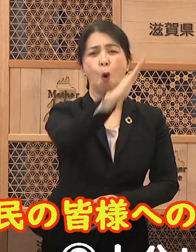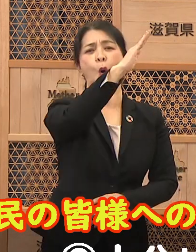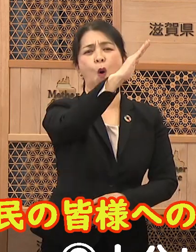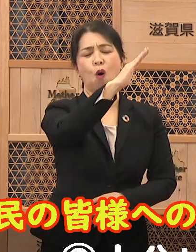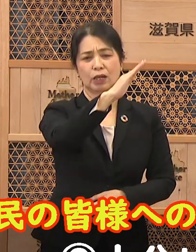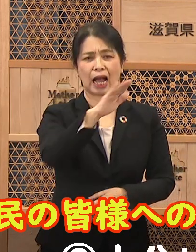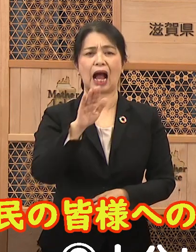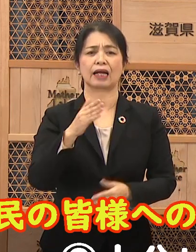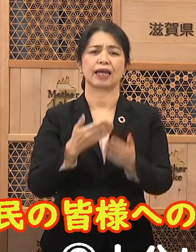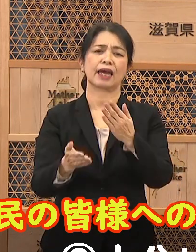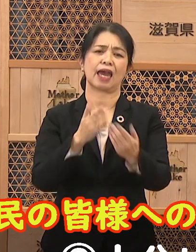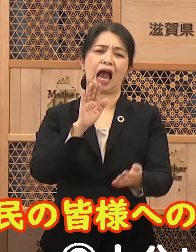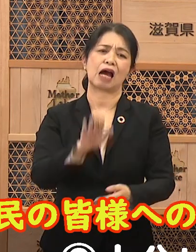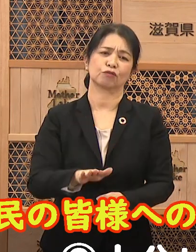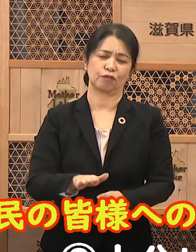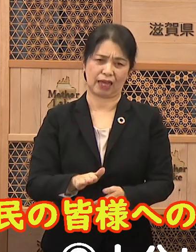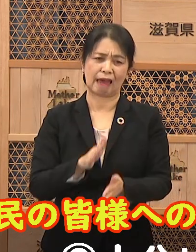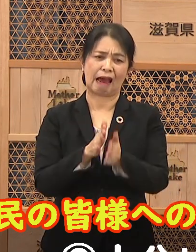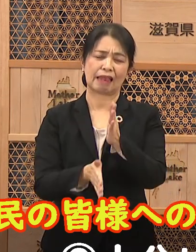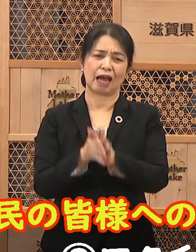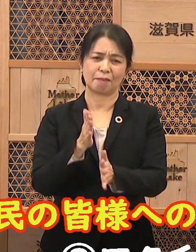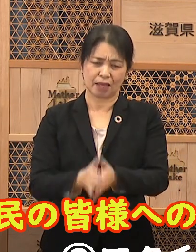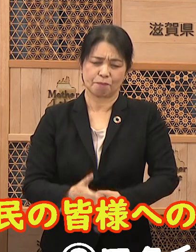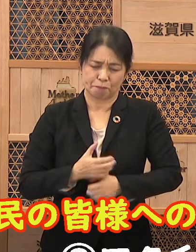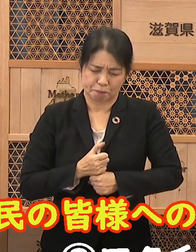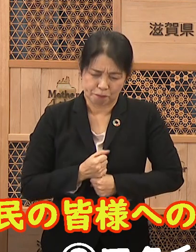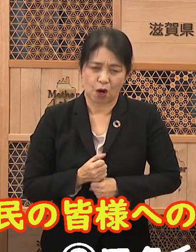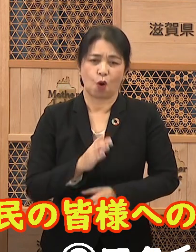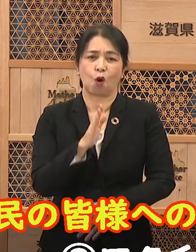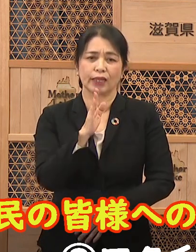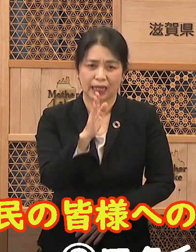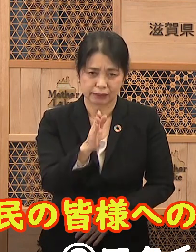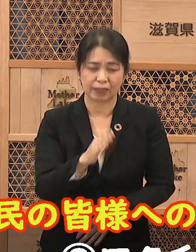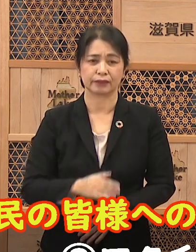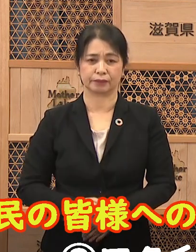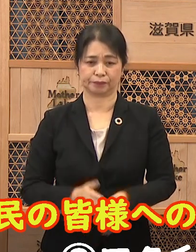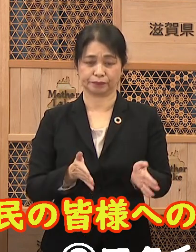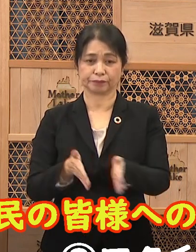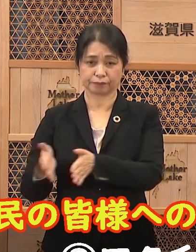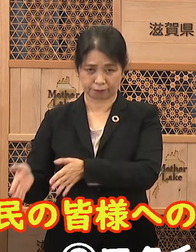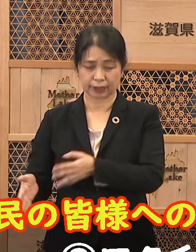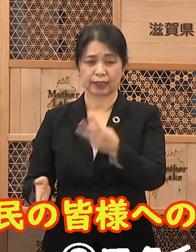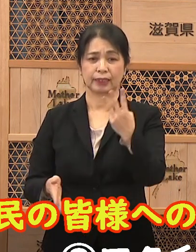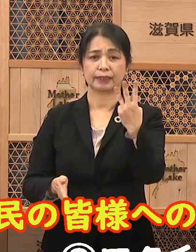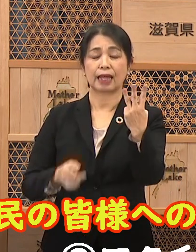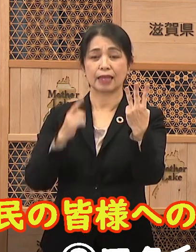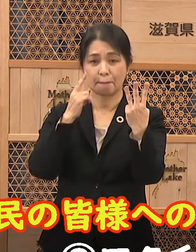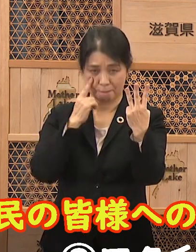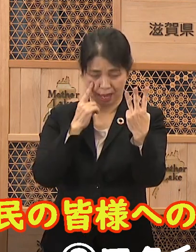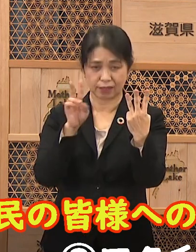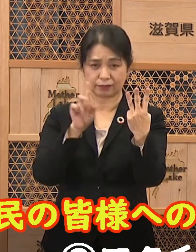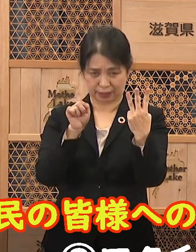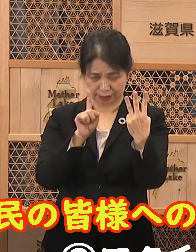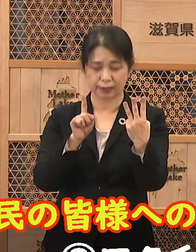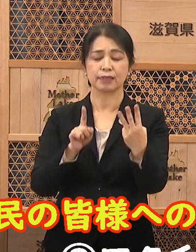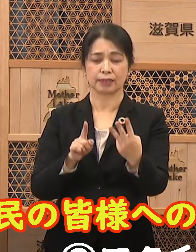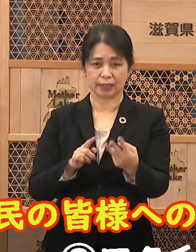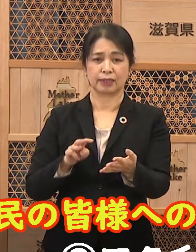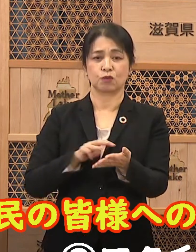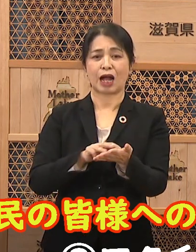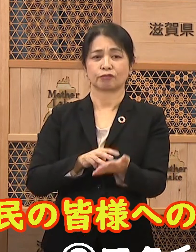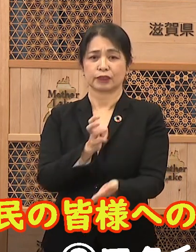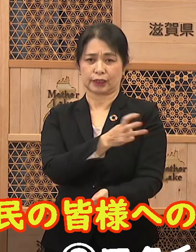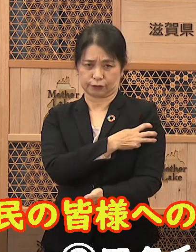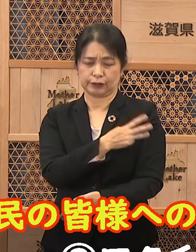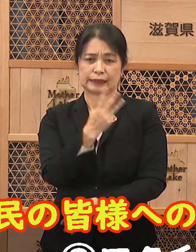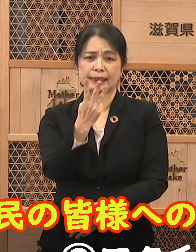ので、改めて強くお願いをいたします。3点目はワクチン接種でございます。3回目接種、市町においても、